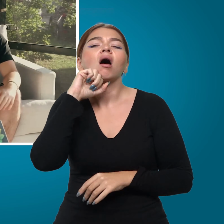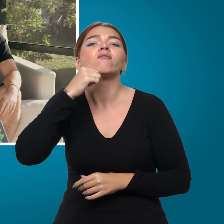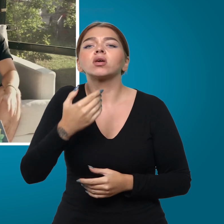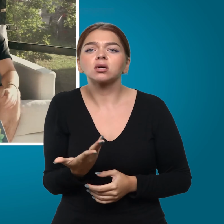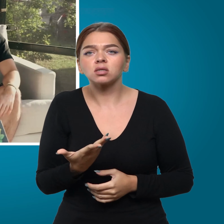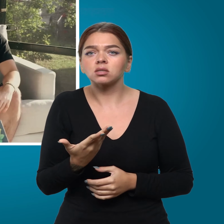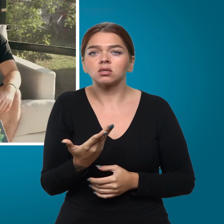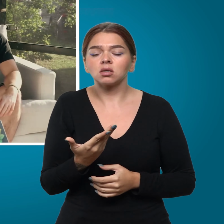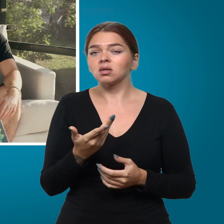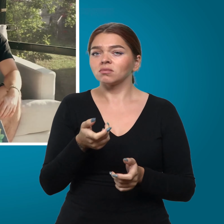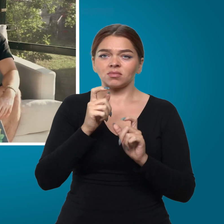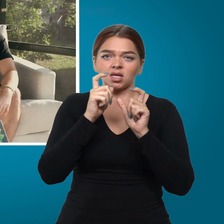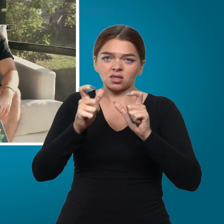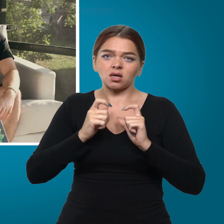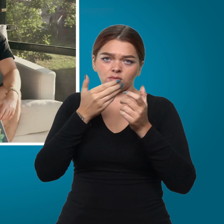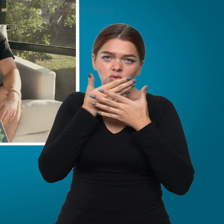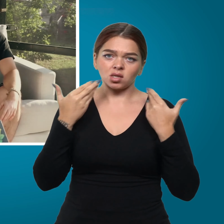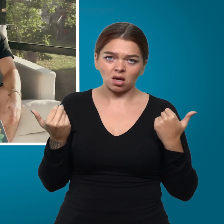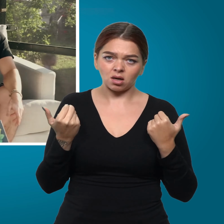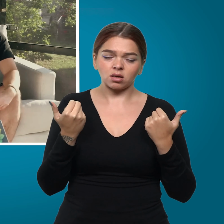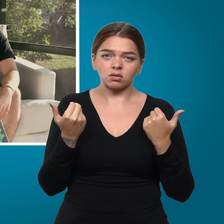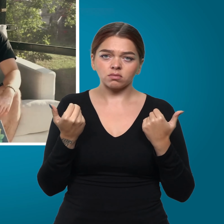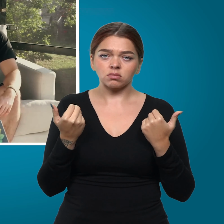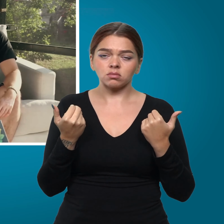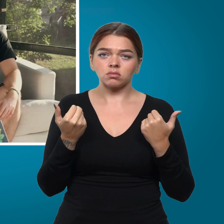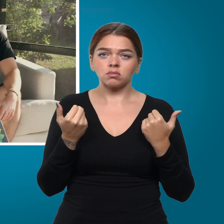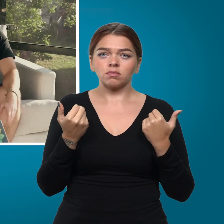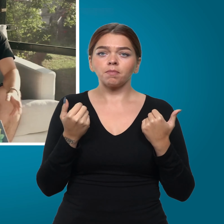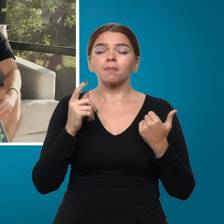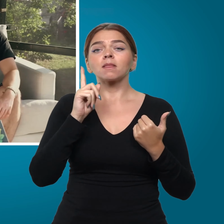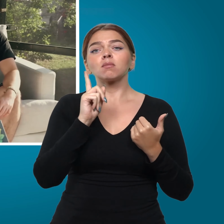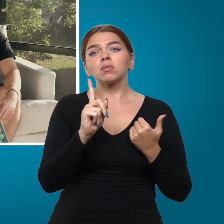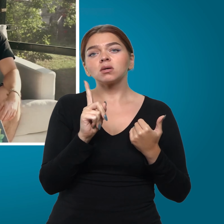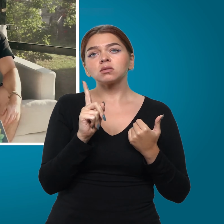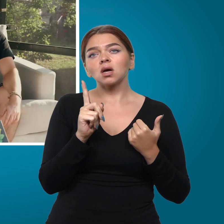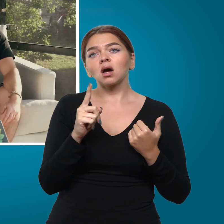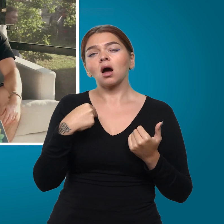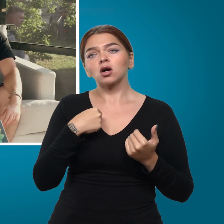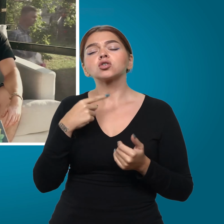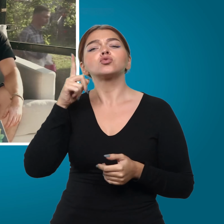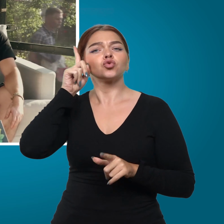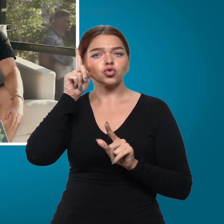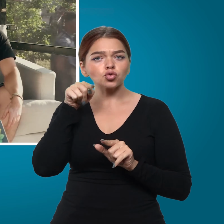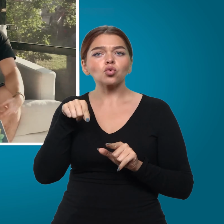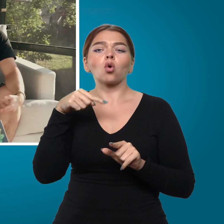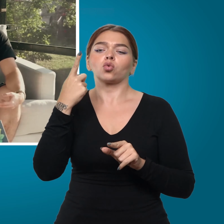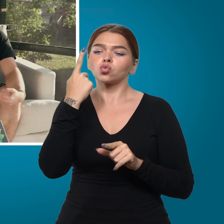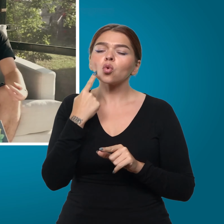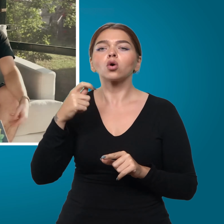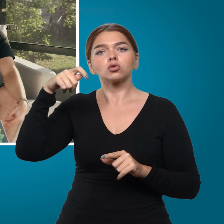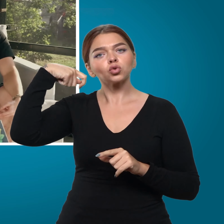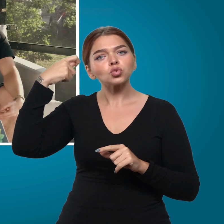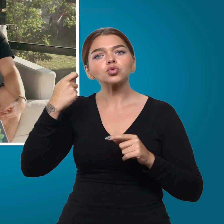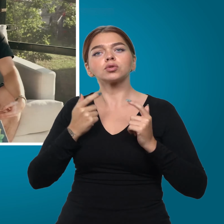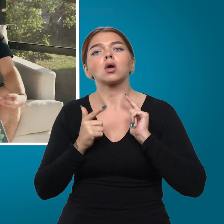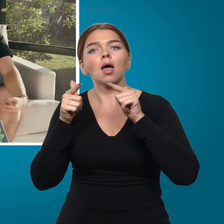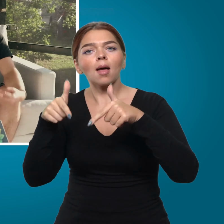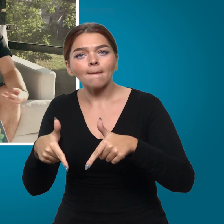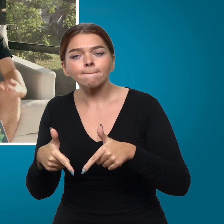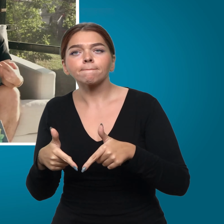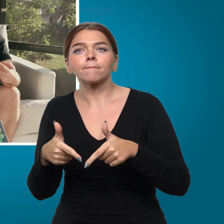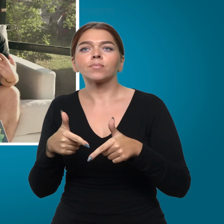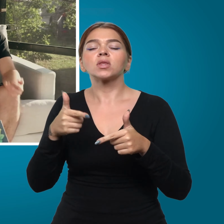nu ir ką tu paskui veiksiu su tom papkiu. Tai šito klausimo man dažniausiai neatsako be to, kad bemba nauja pirks, bet tai aš